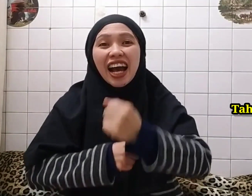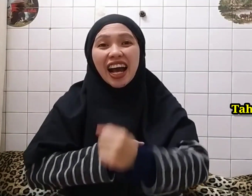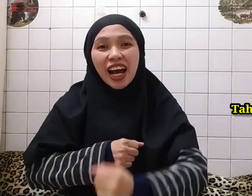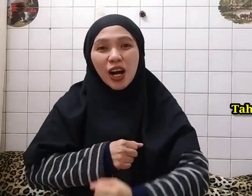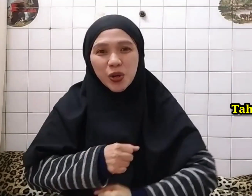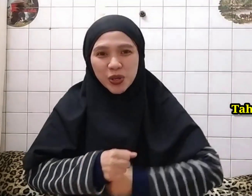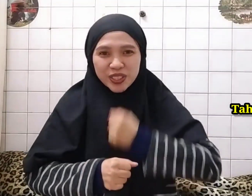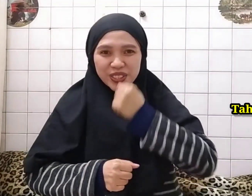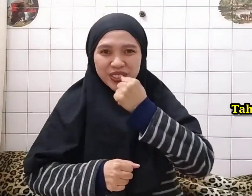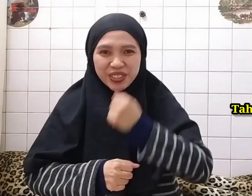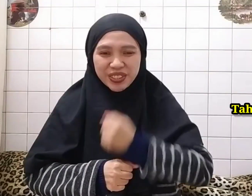tahun,